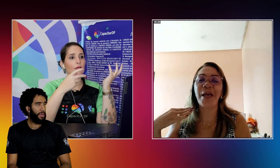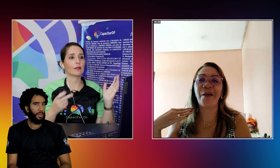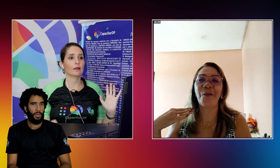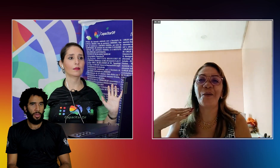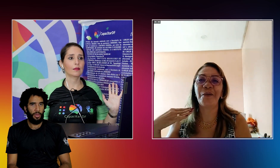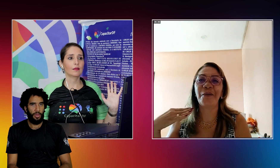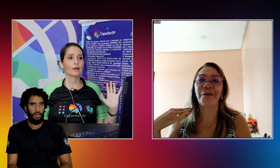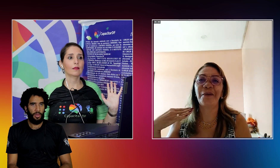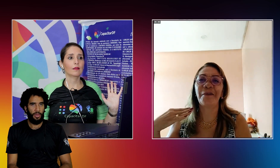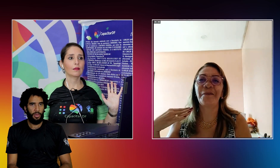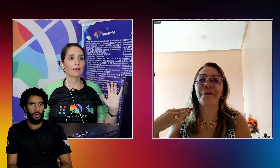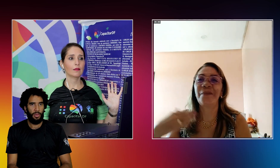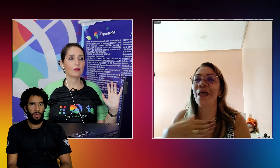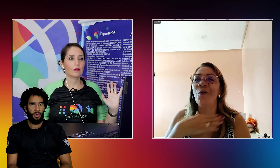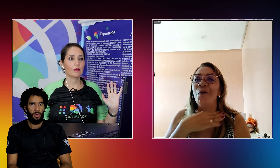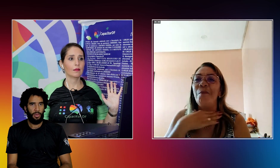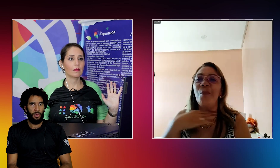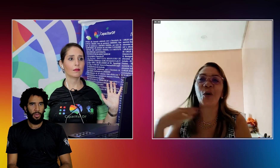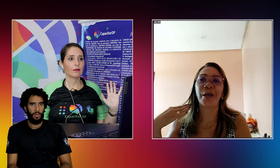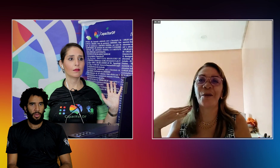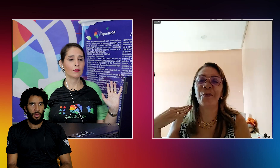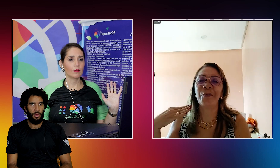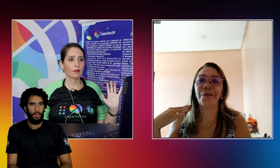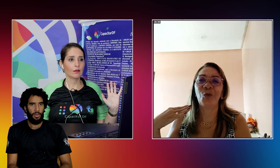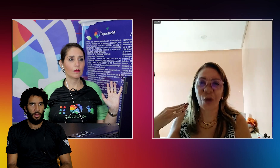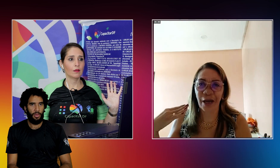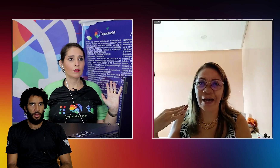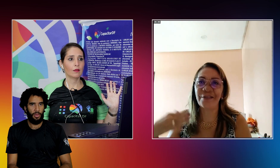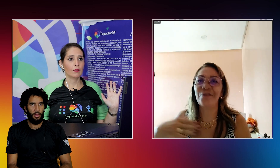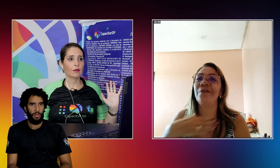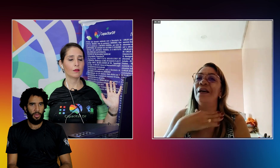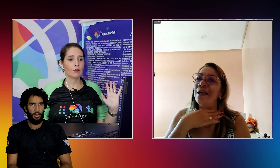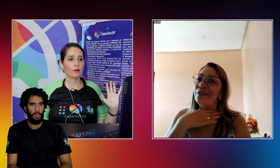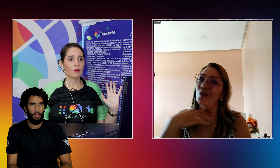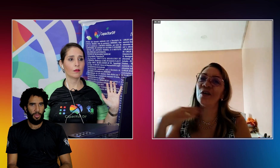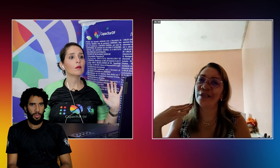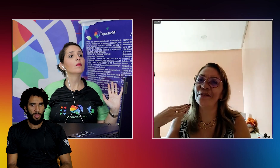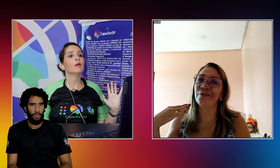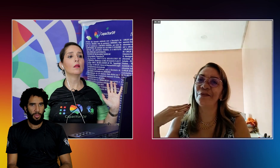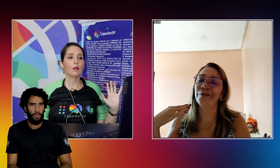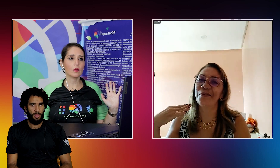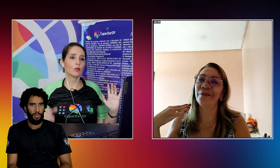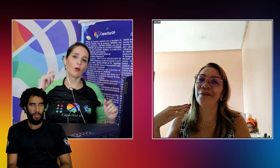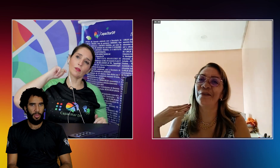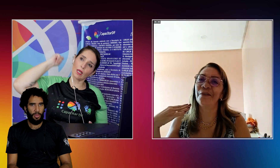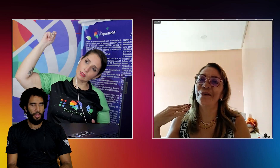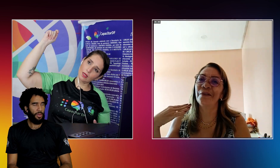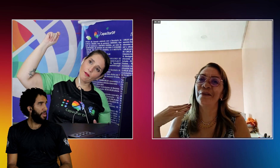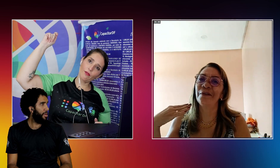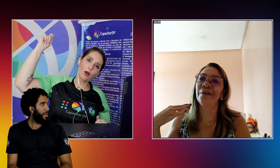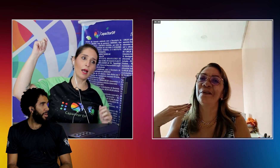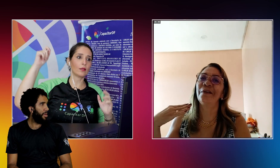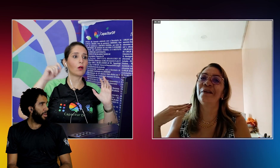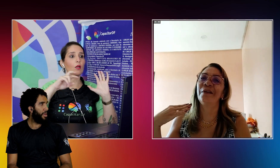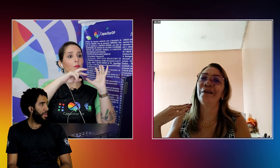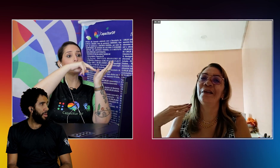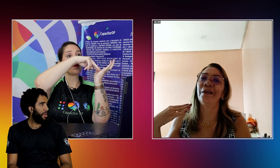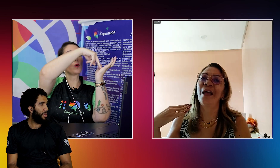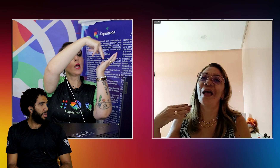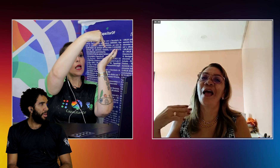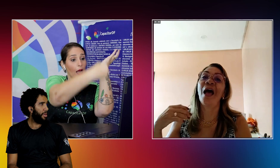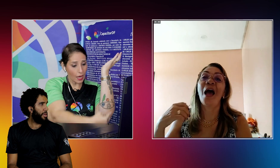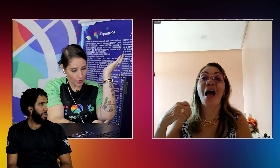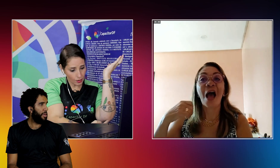Pendurada. Não, morrer. No caso, é só isso. Isso. Se eu fizer assim, é enforcado. Agora, por